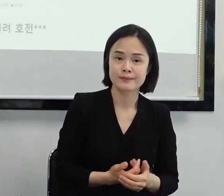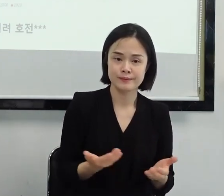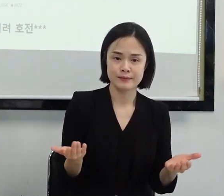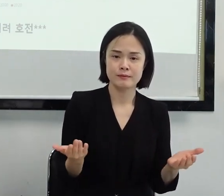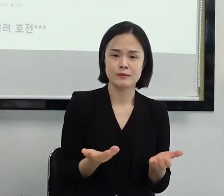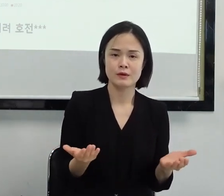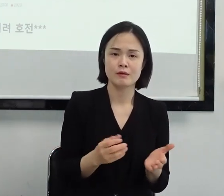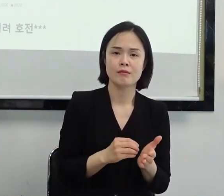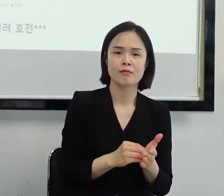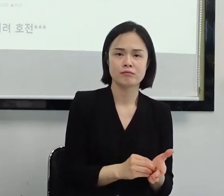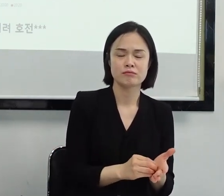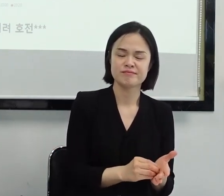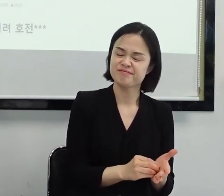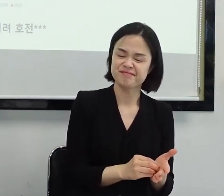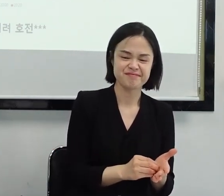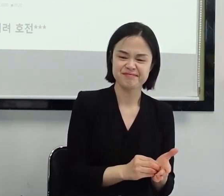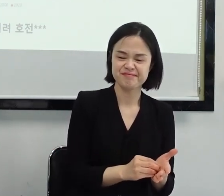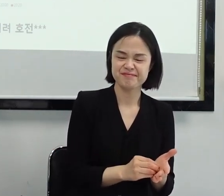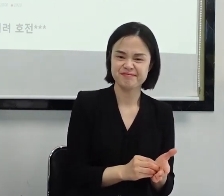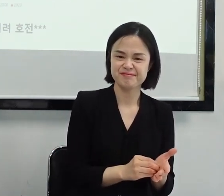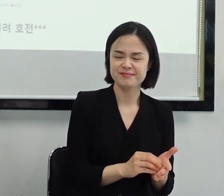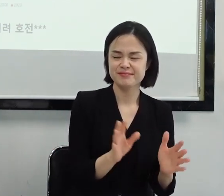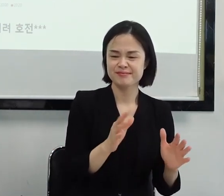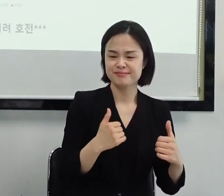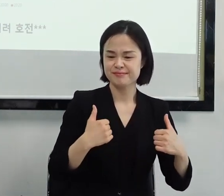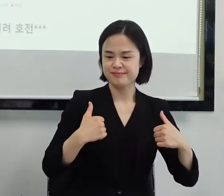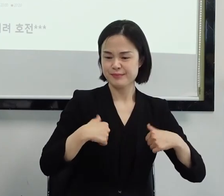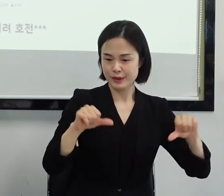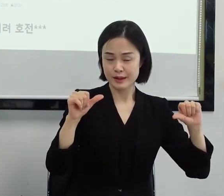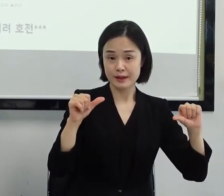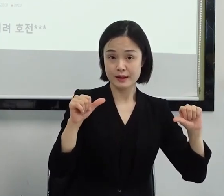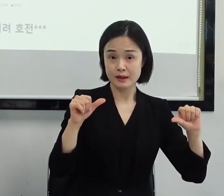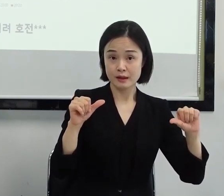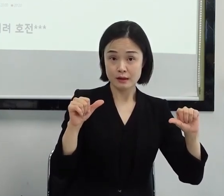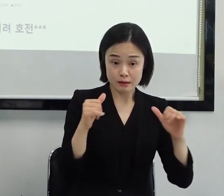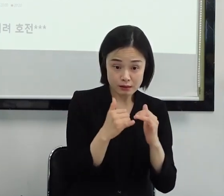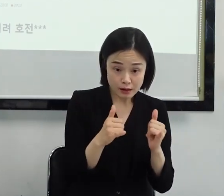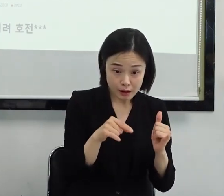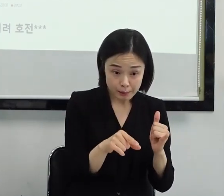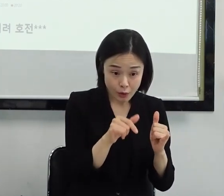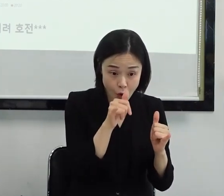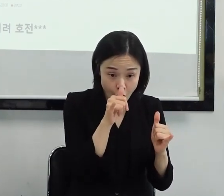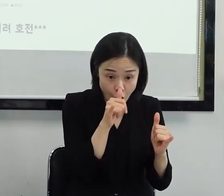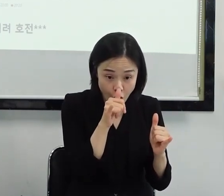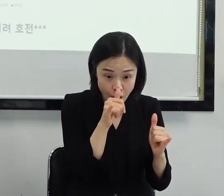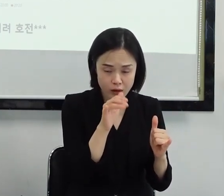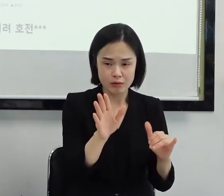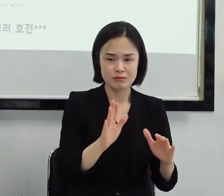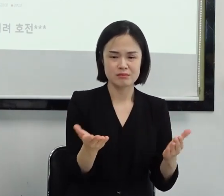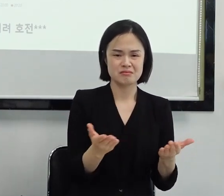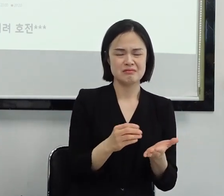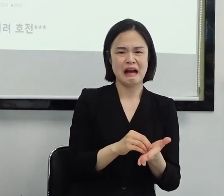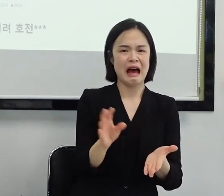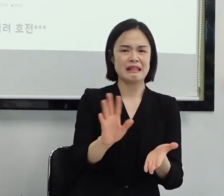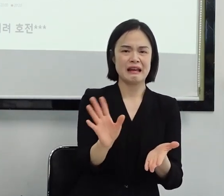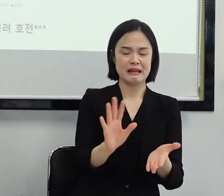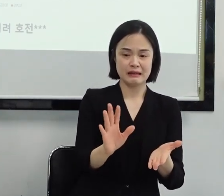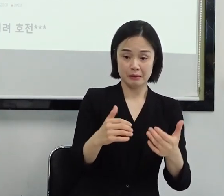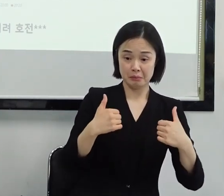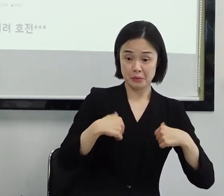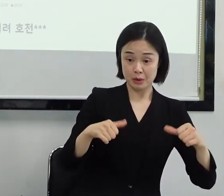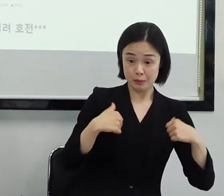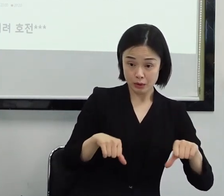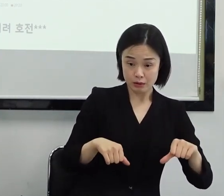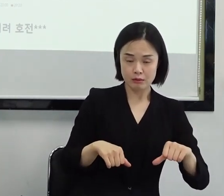일을 갖기를 포기하는 사람들, 이런 사람들이 늘었다 그러면은 실업률은 줄어들게 됩니다. 왜냐하면 일을 하려고